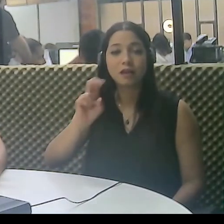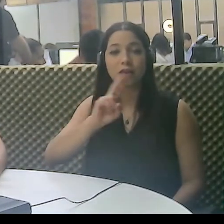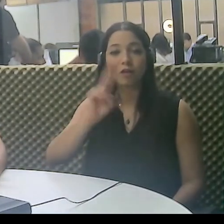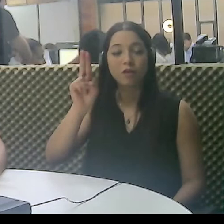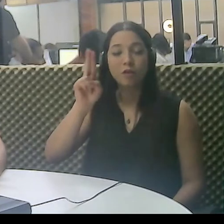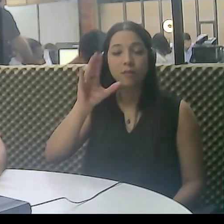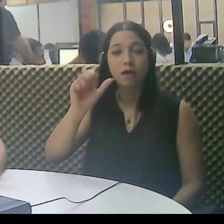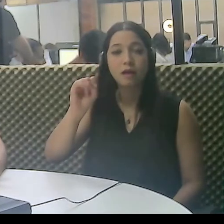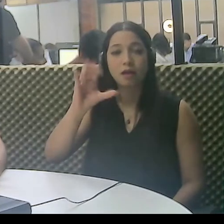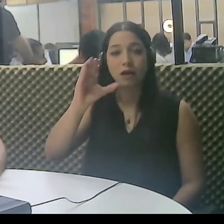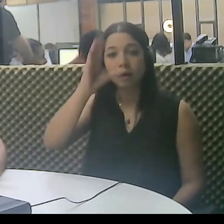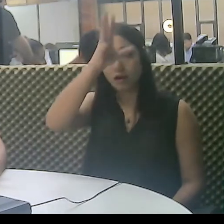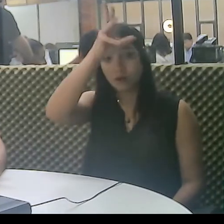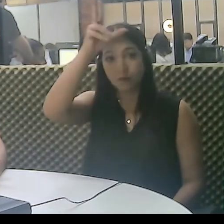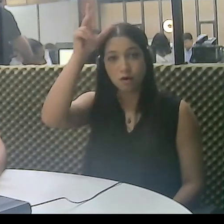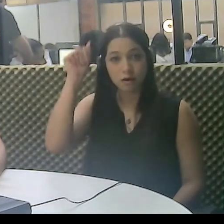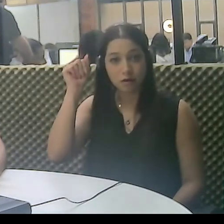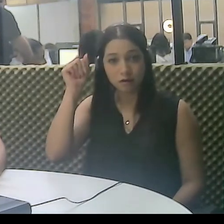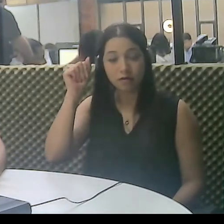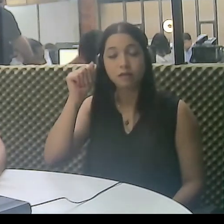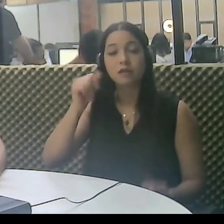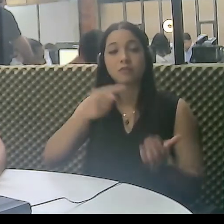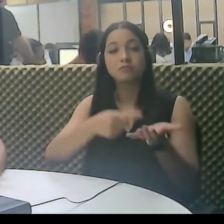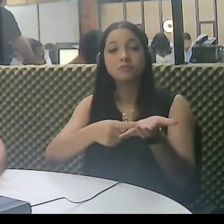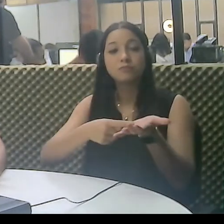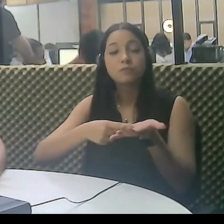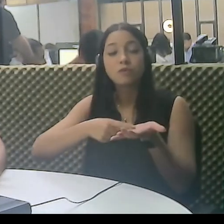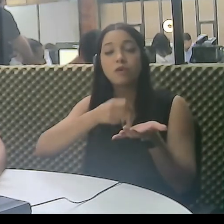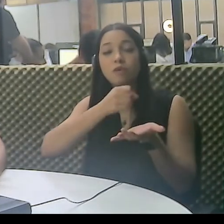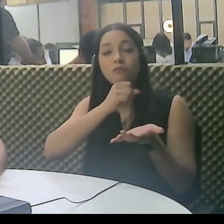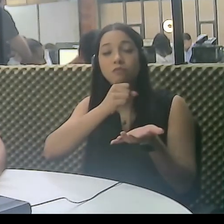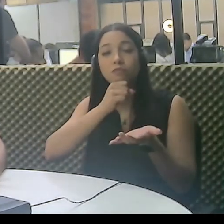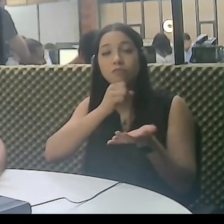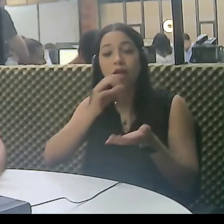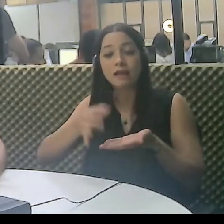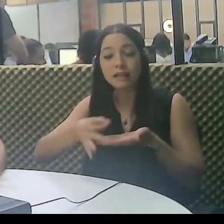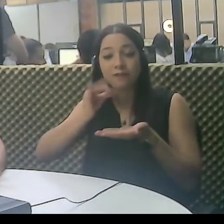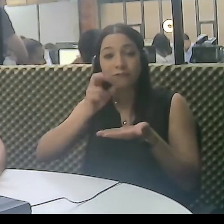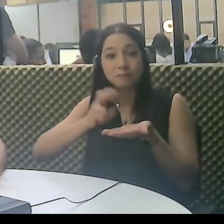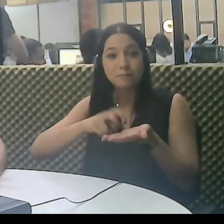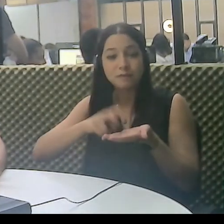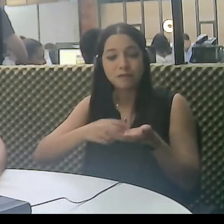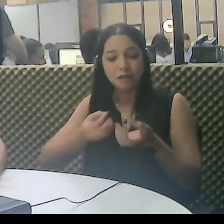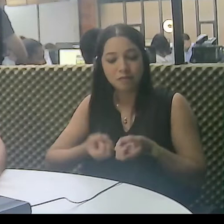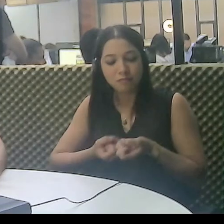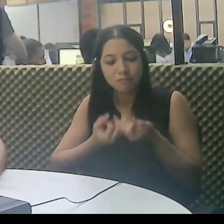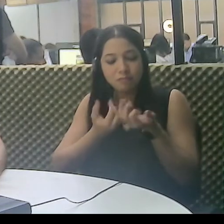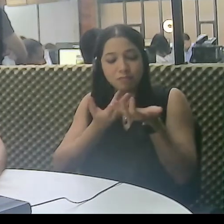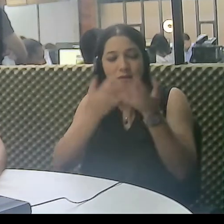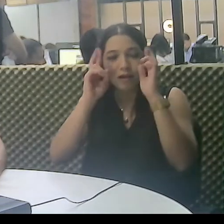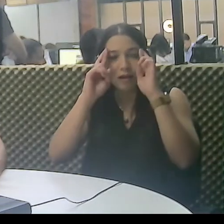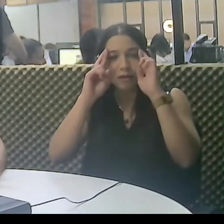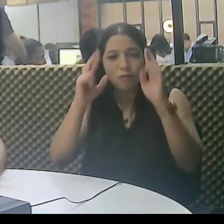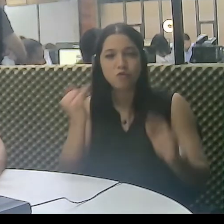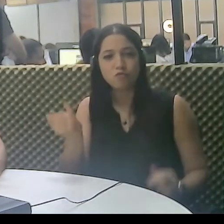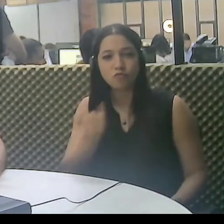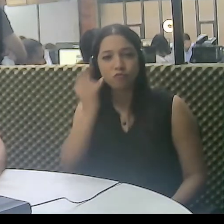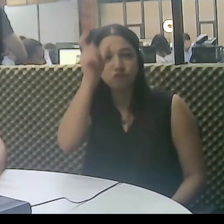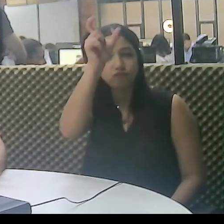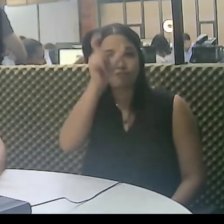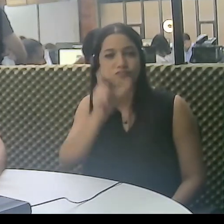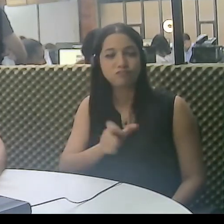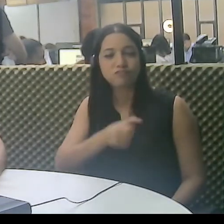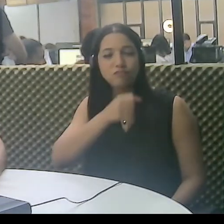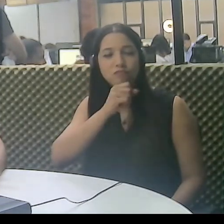os alunos convidaram os avós e prepararam um café da manhã e uma homenagem para demonstrar o respeito e a importância da pessoa idosa